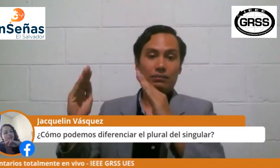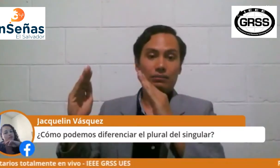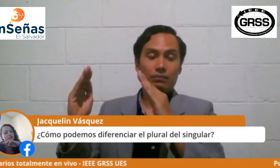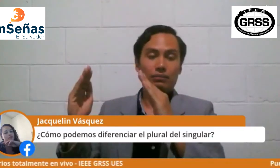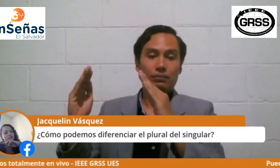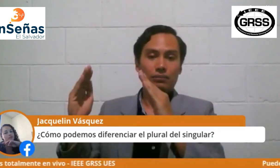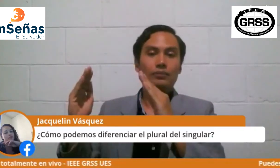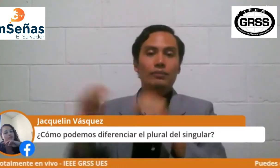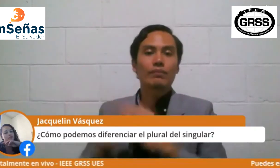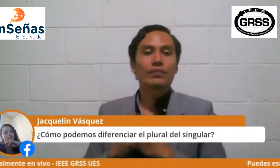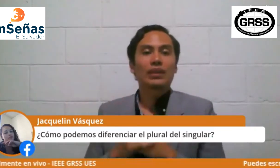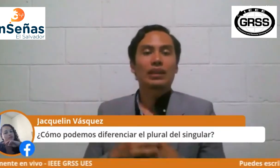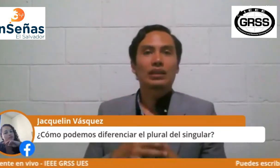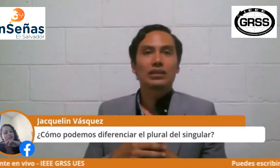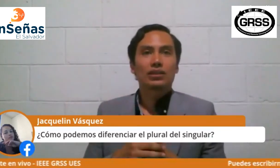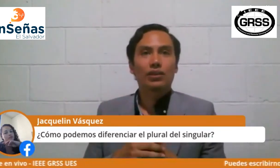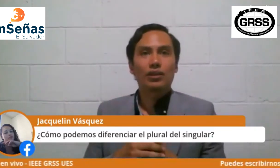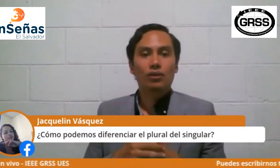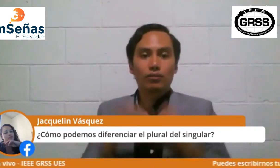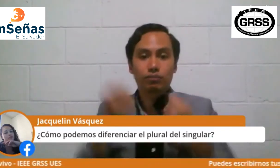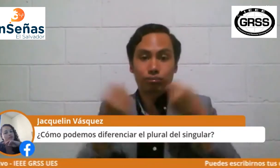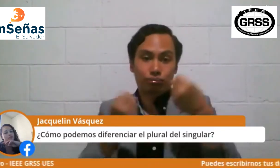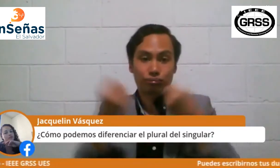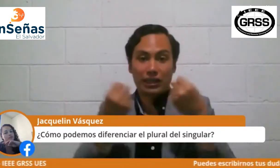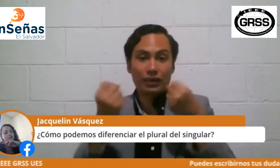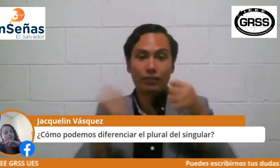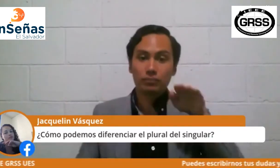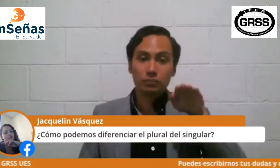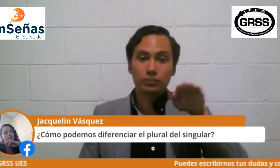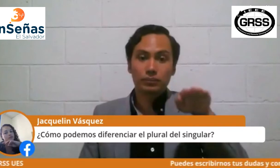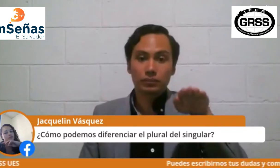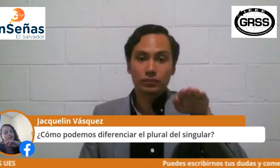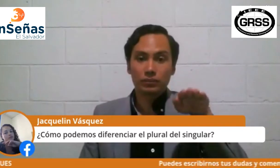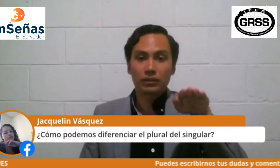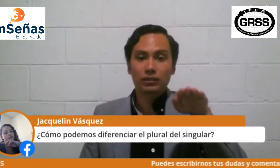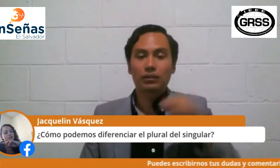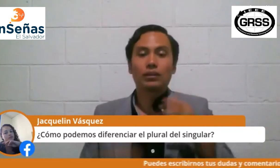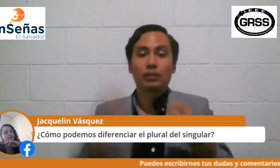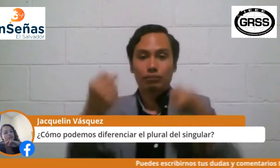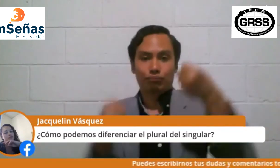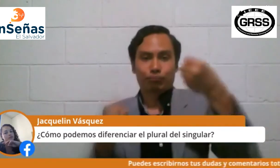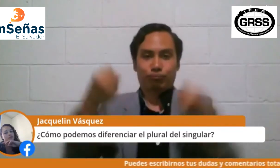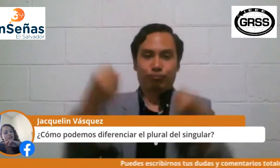casas. Si yo digo carro,